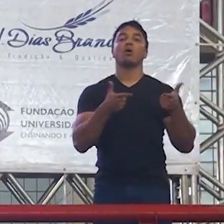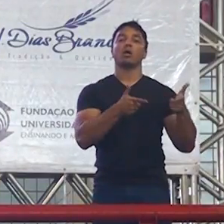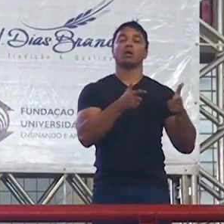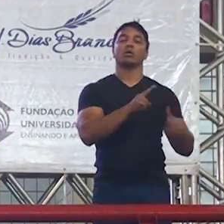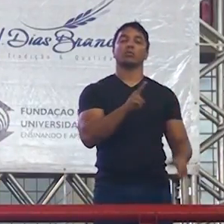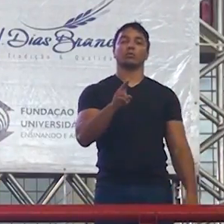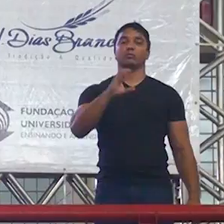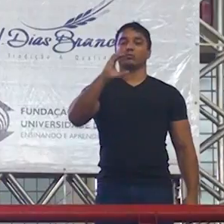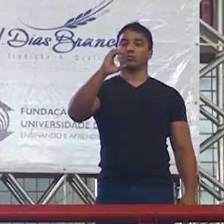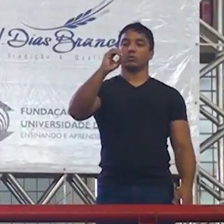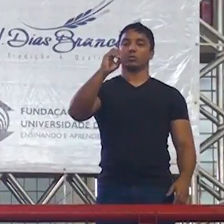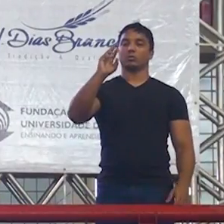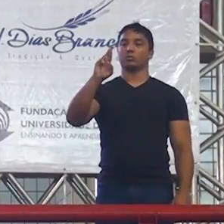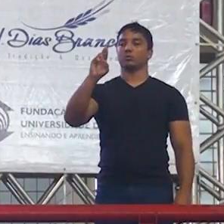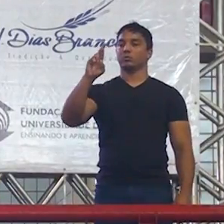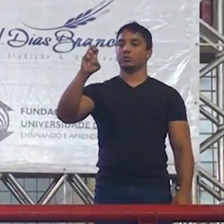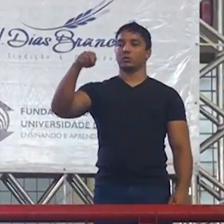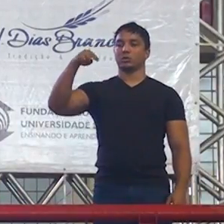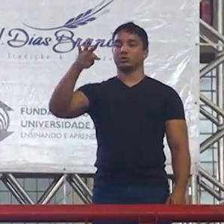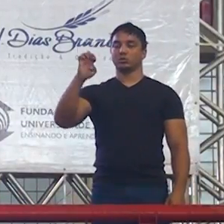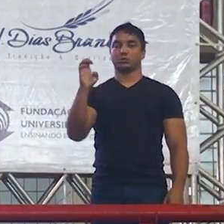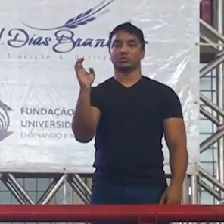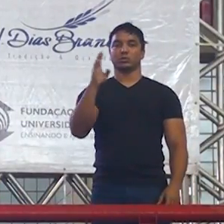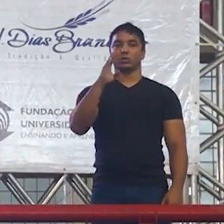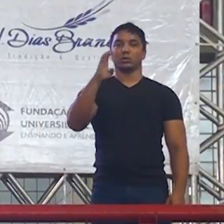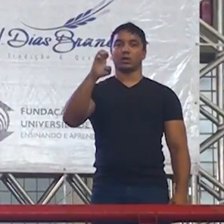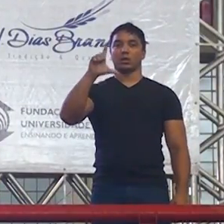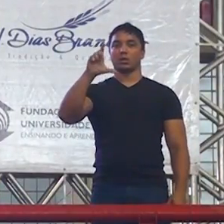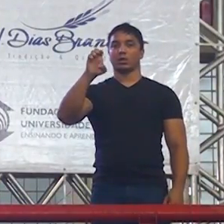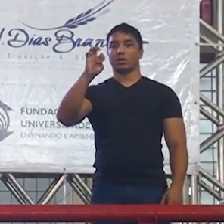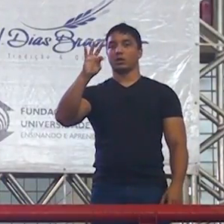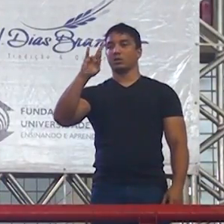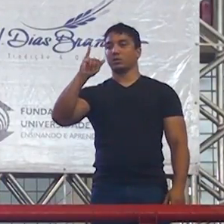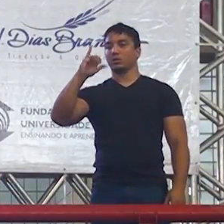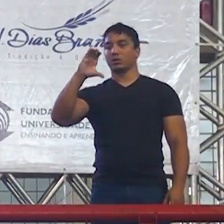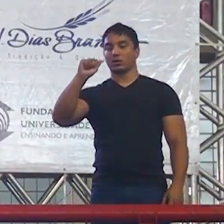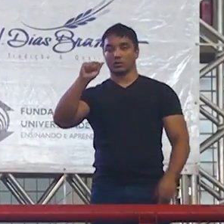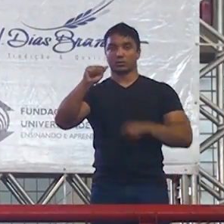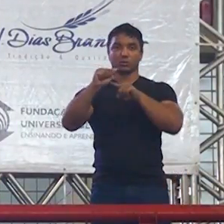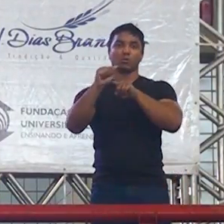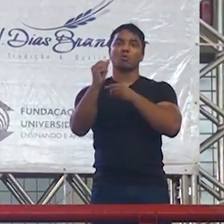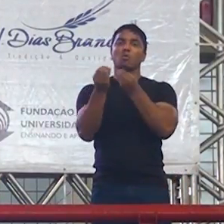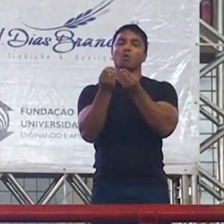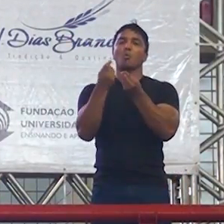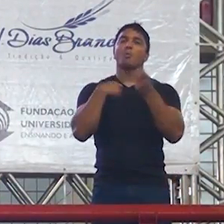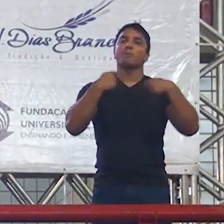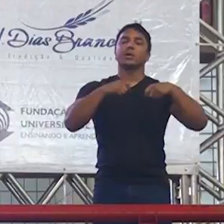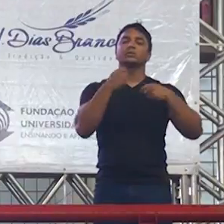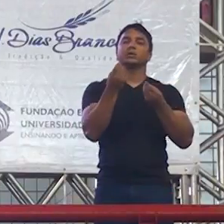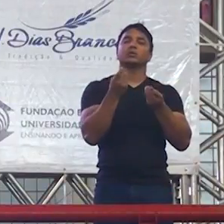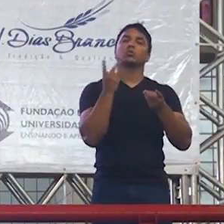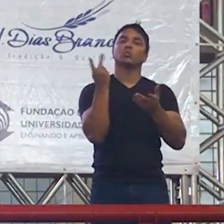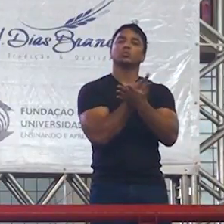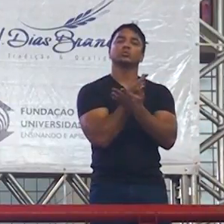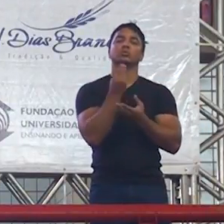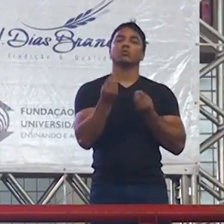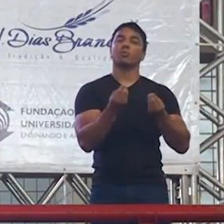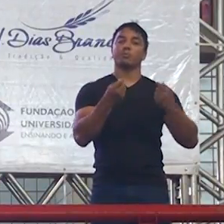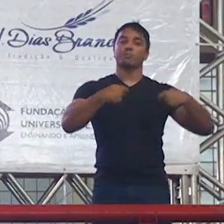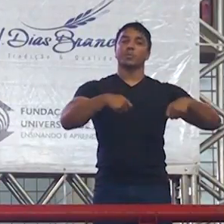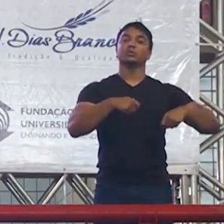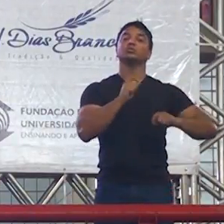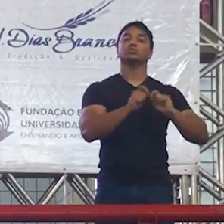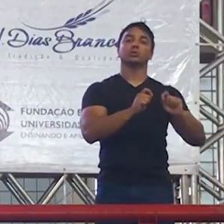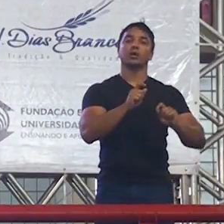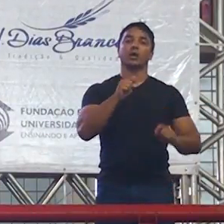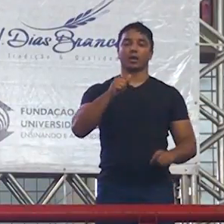pessoal? Corrente elétrica. Mas para eu ter essa corrente elétrica é necessário que eu tenha uma diferença de potencial. E